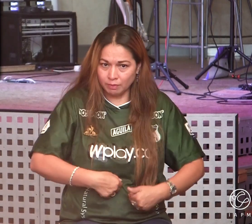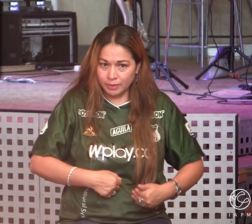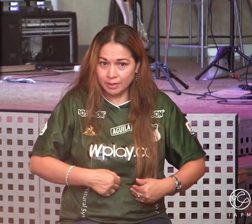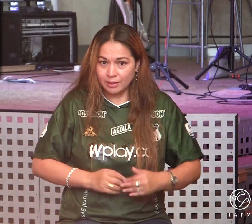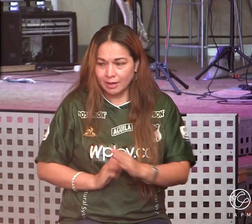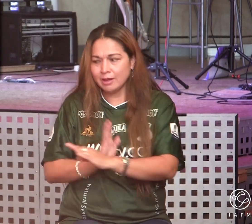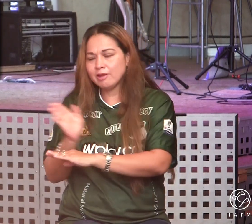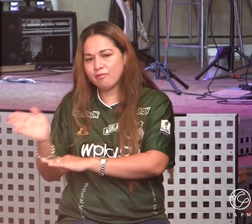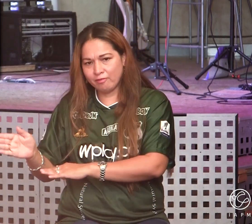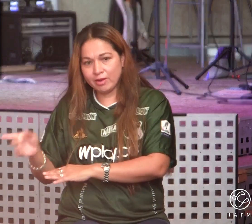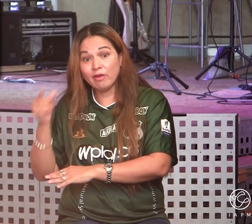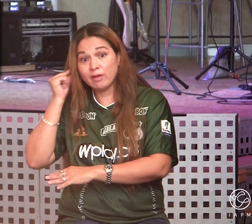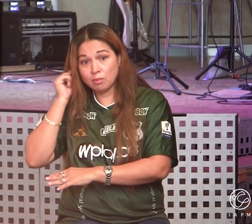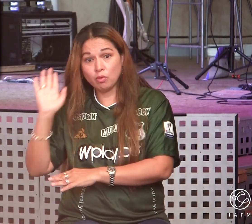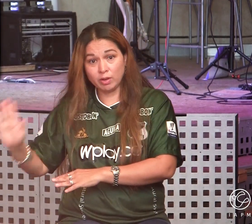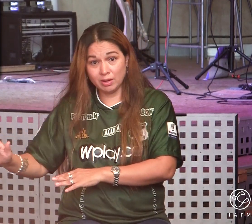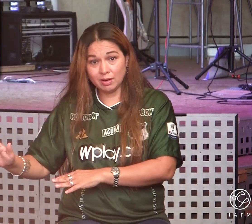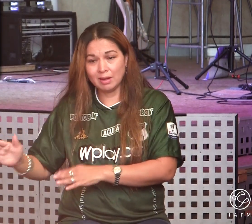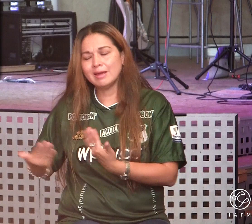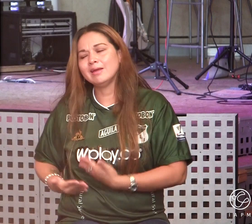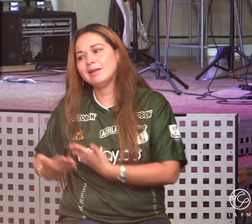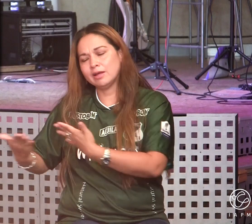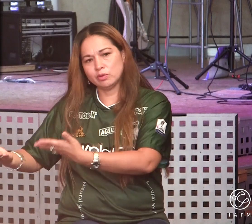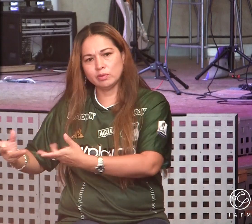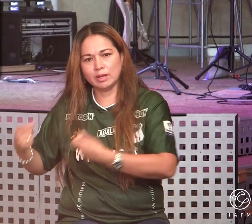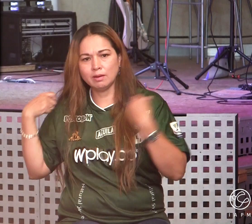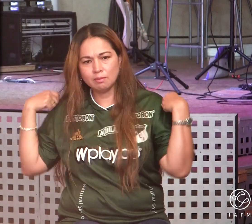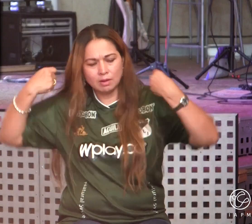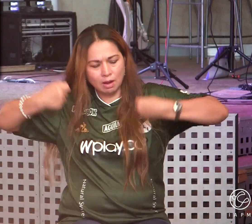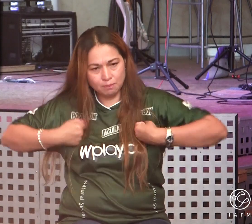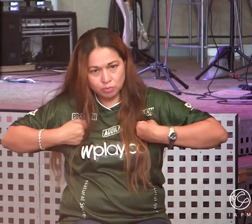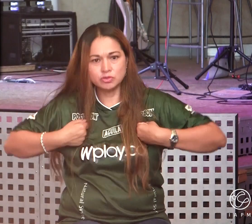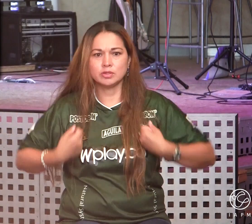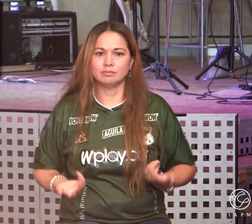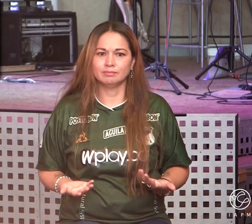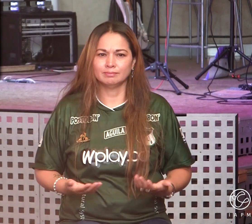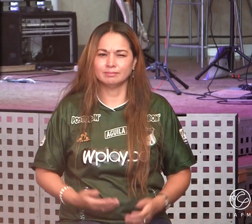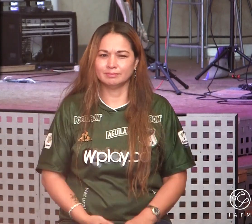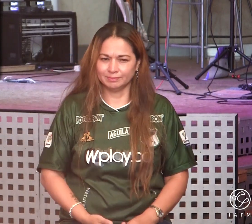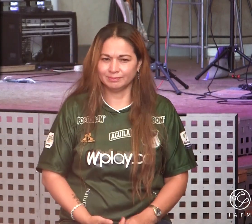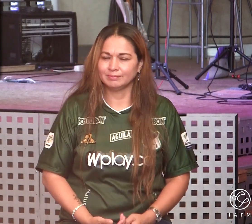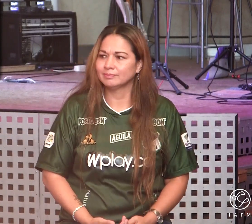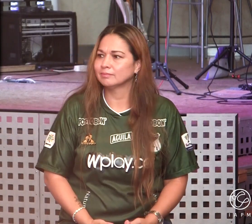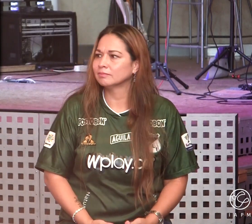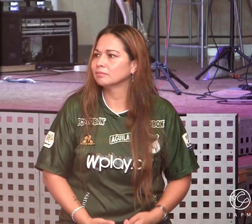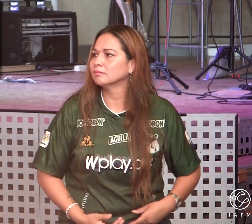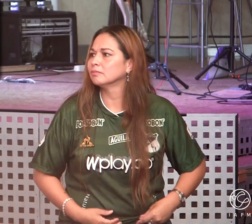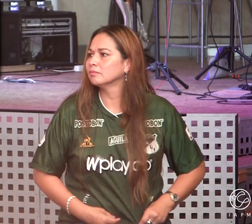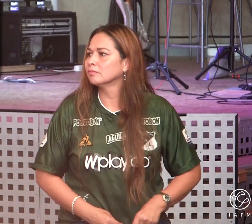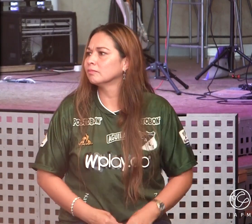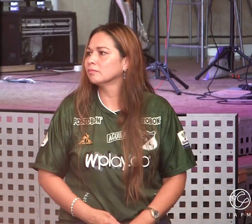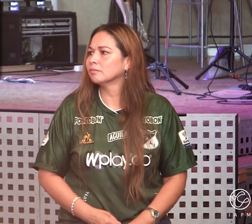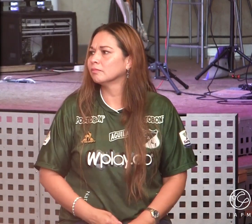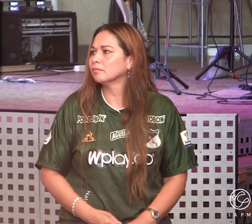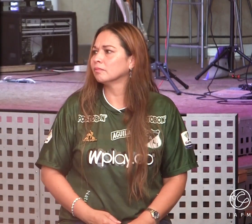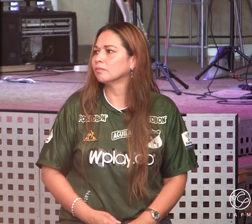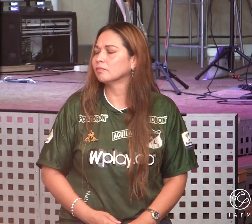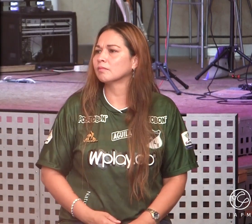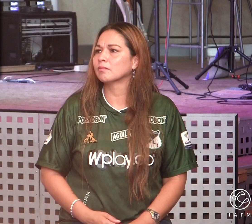pero que no son lo definitivo en este asunto. ¿Me estoy haciendo entender? El pastor Edgardo dijo que no, que podemos vivir como